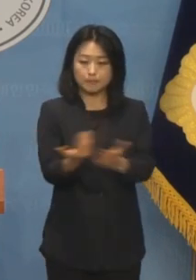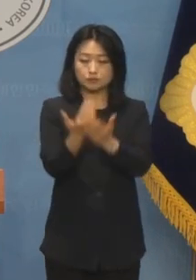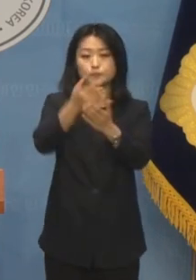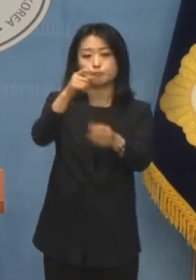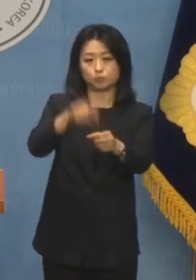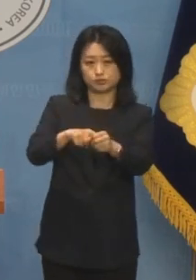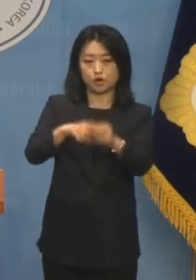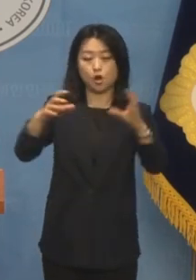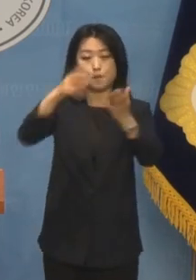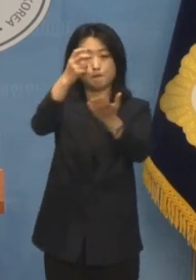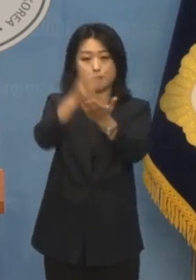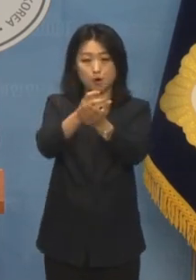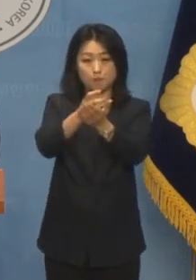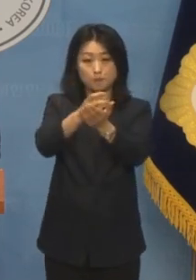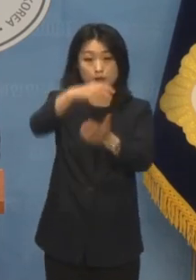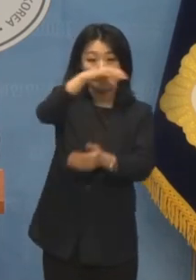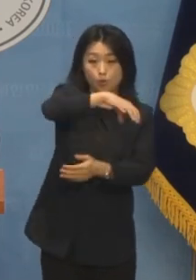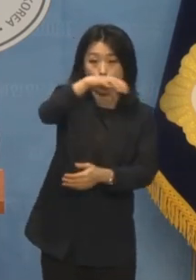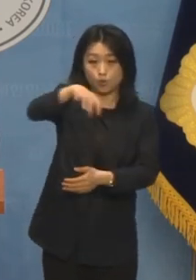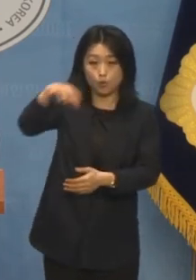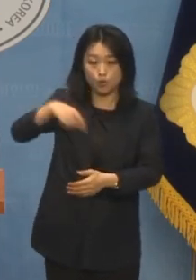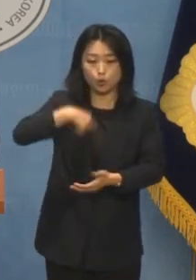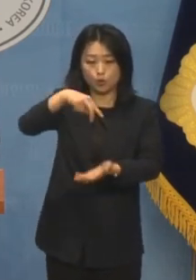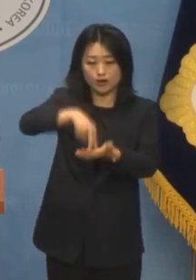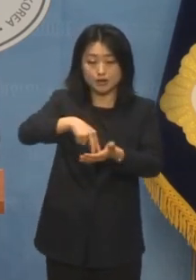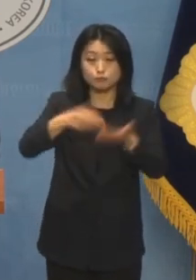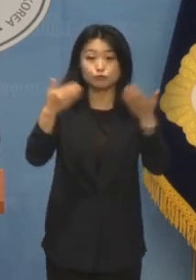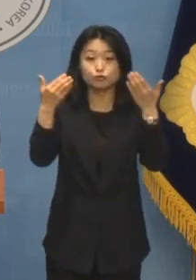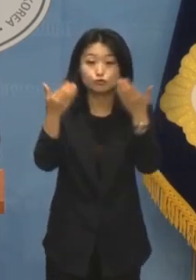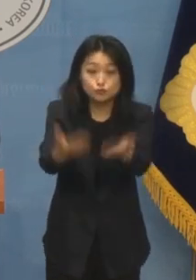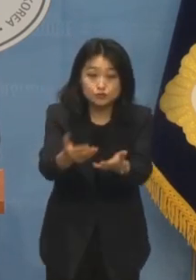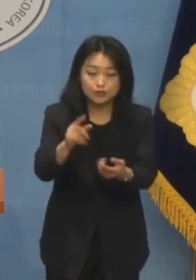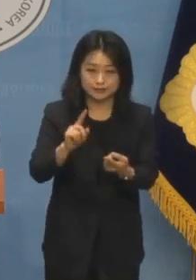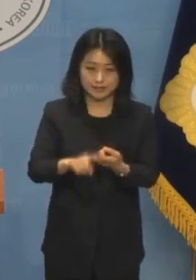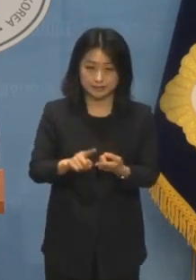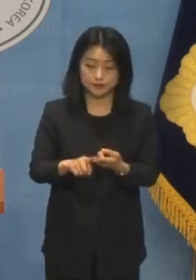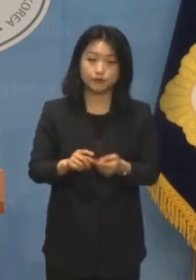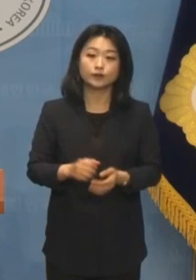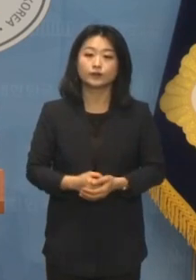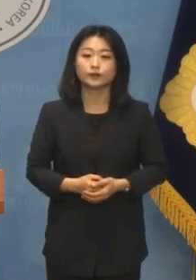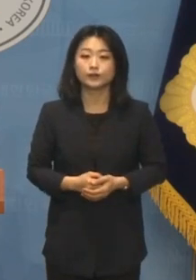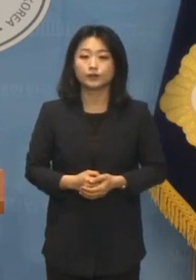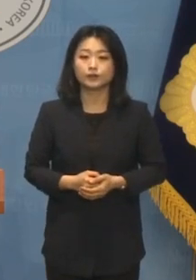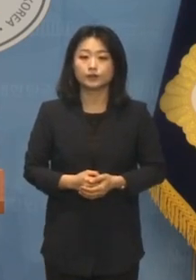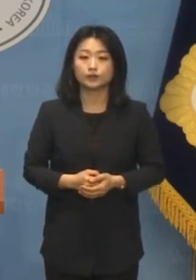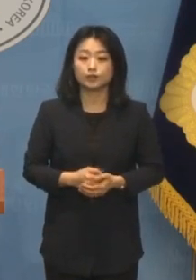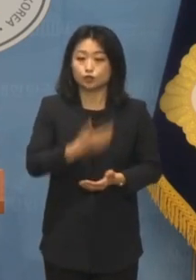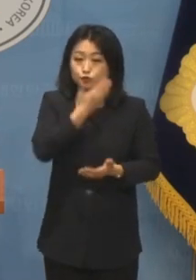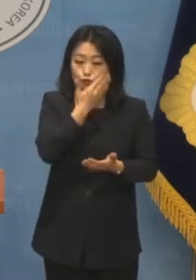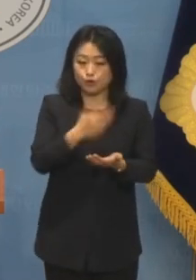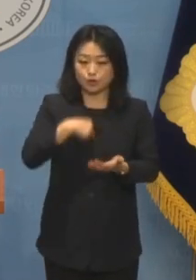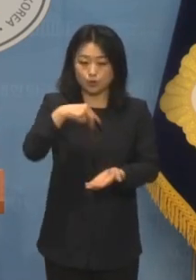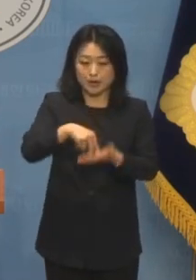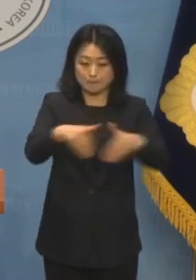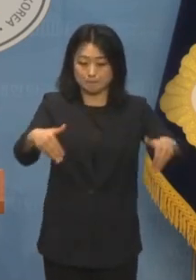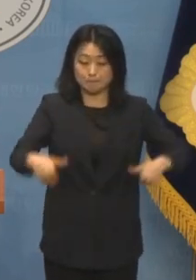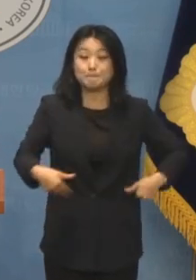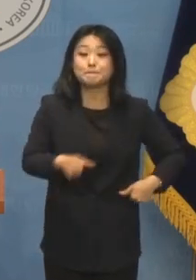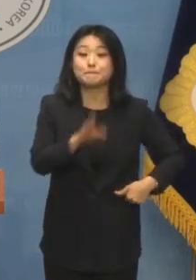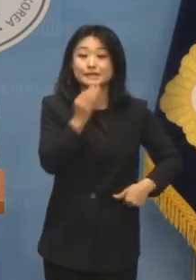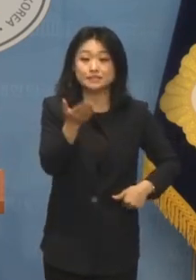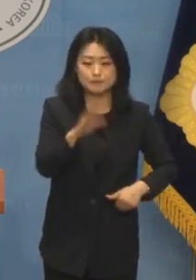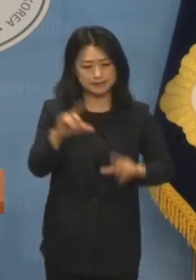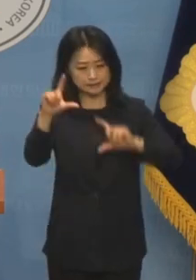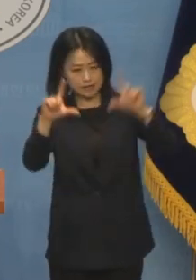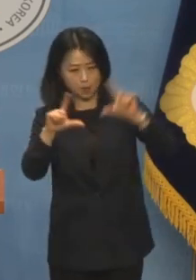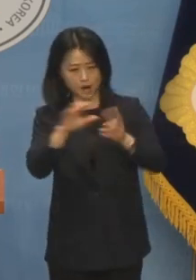위해 헌법기관의 독립성을 부여한 것입니다. 헌법기관의 독립성은 중요한 가치입니다. 다만 시대와